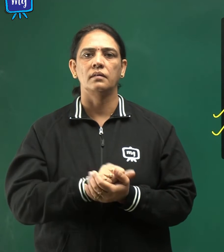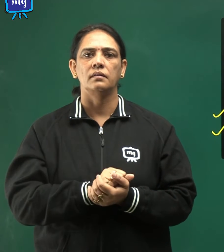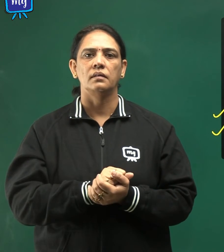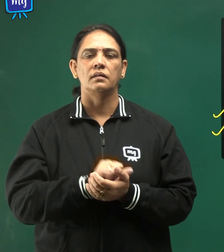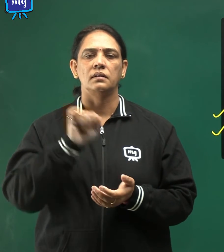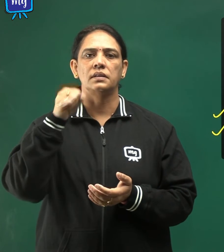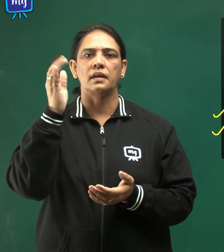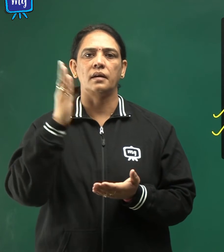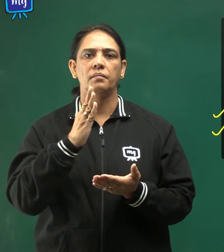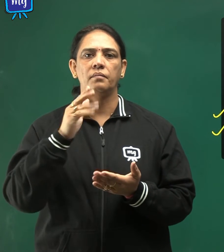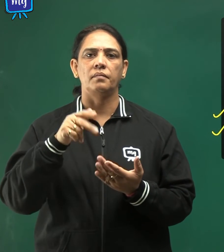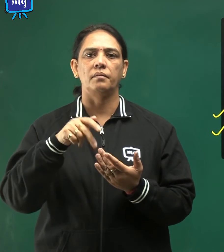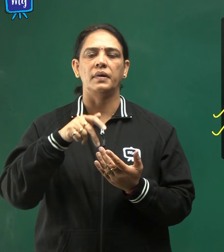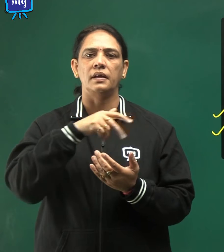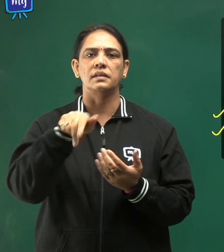6 के बीच